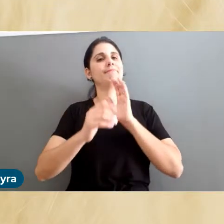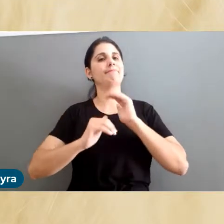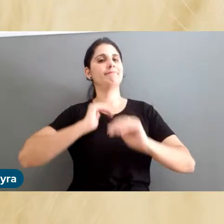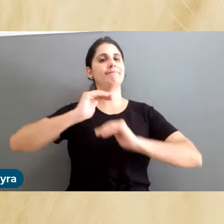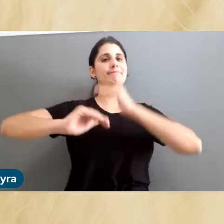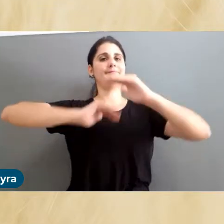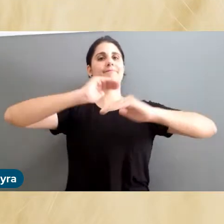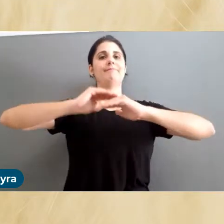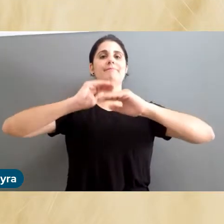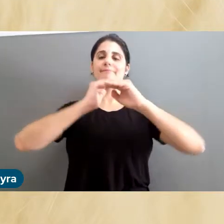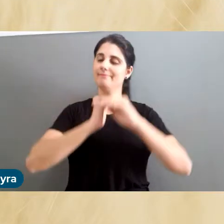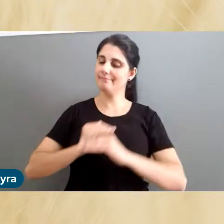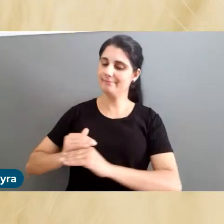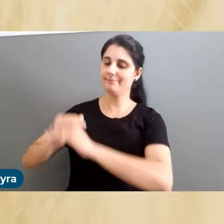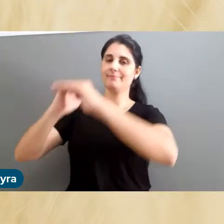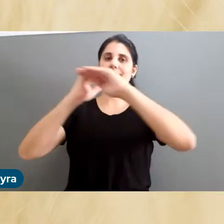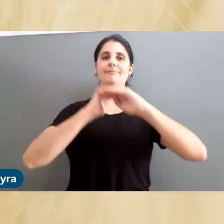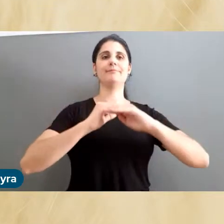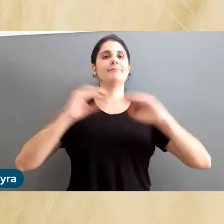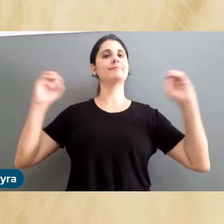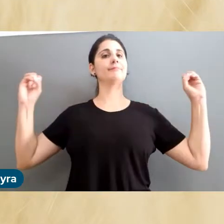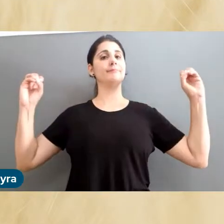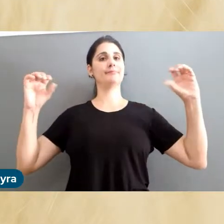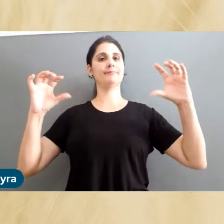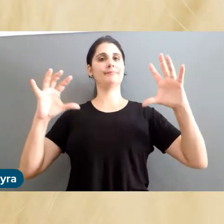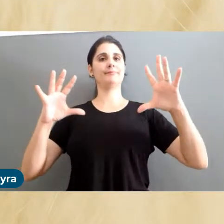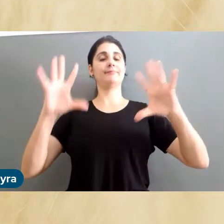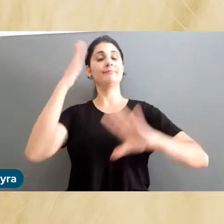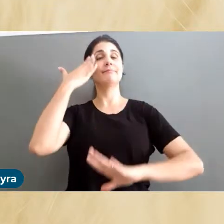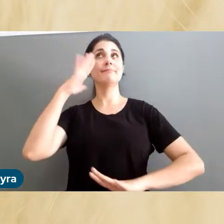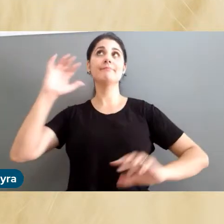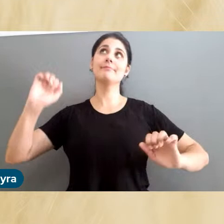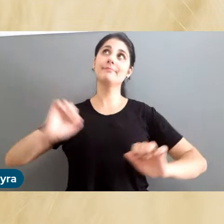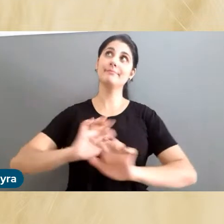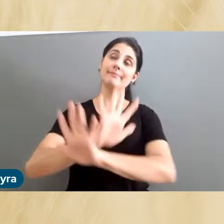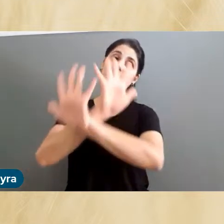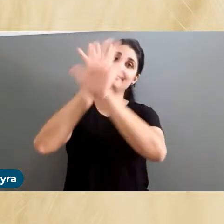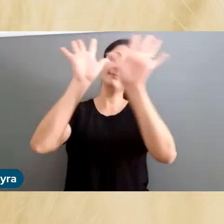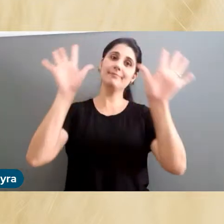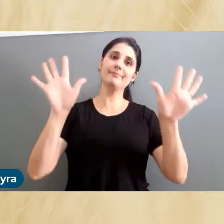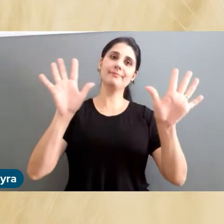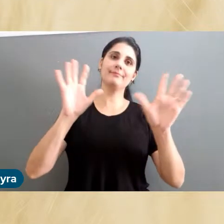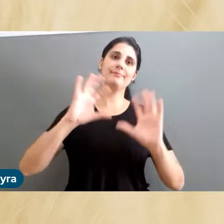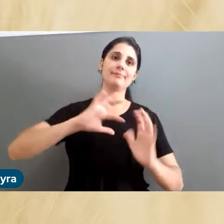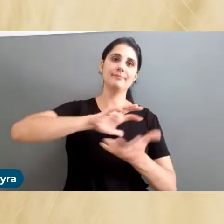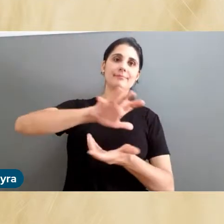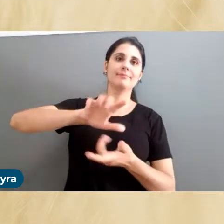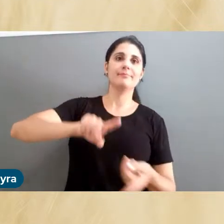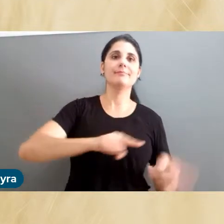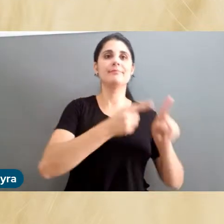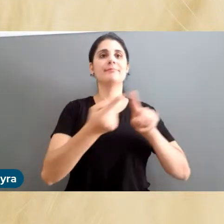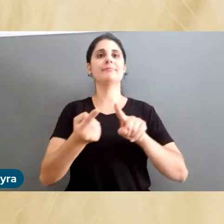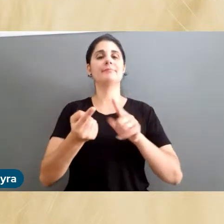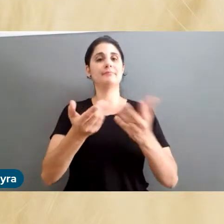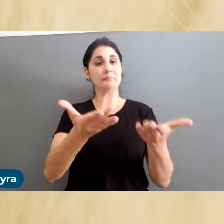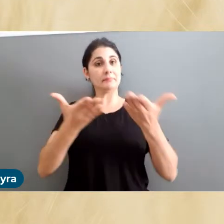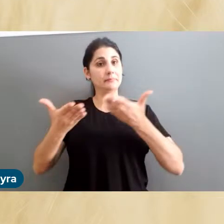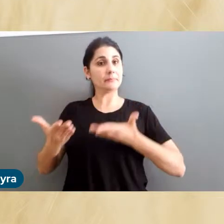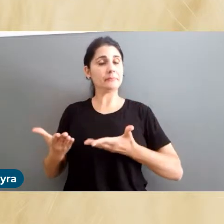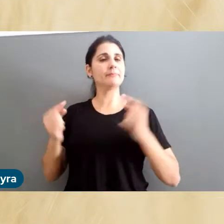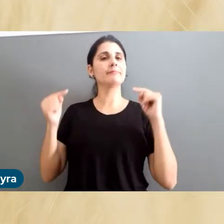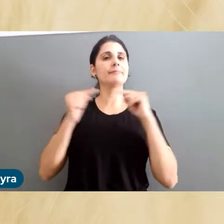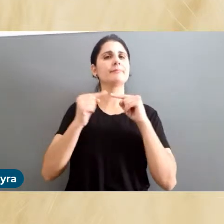novos patamares de iluminação e de entendimento. Transição planetária é um convite para que nós nos